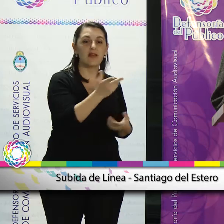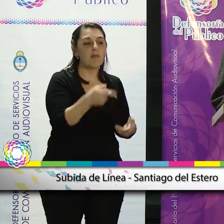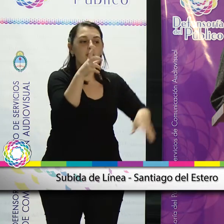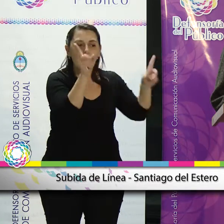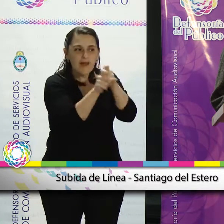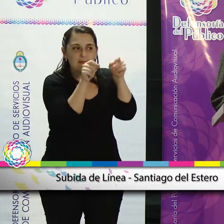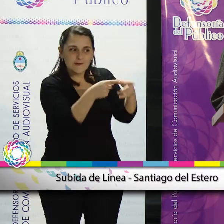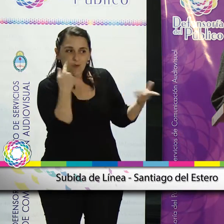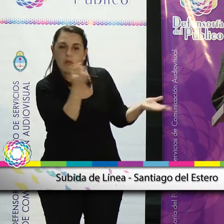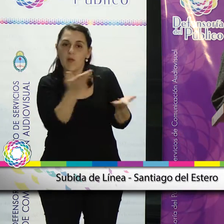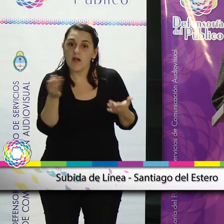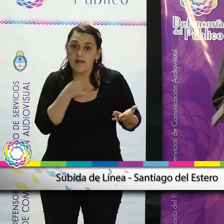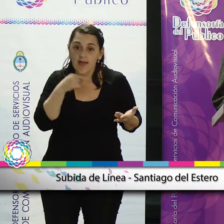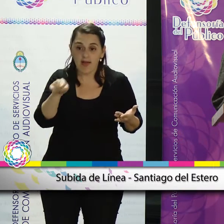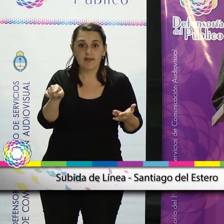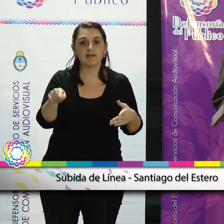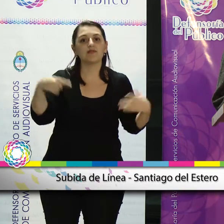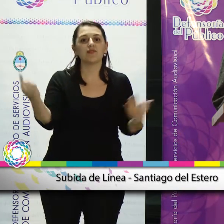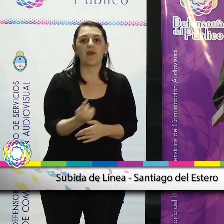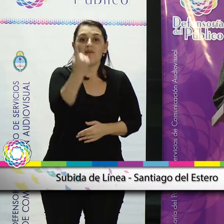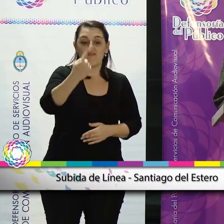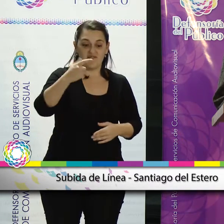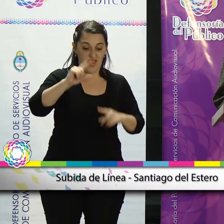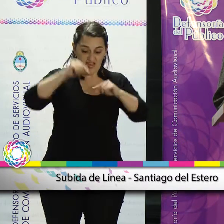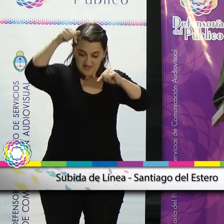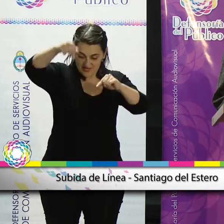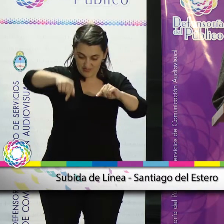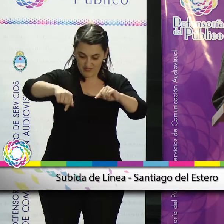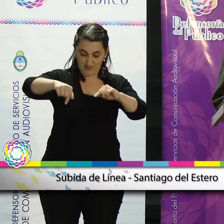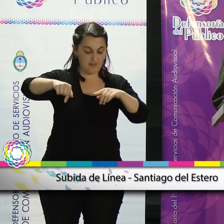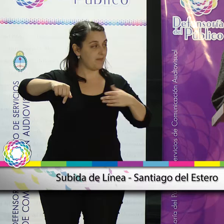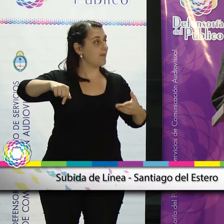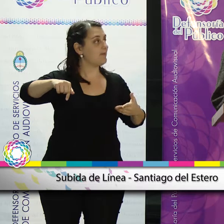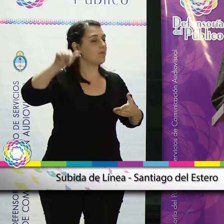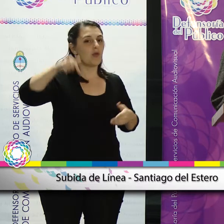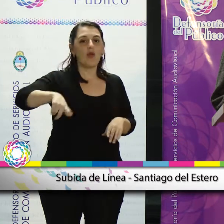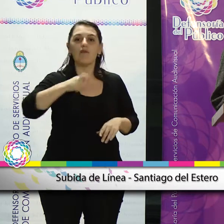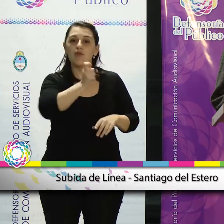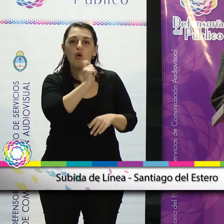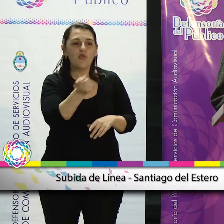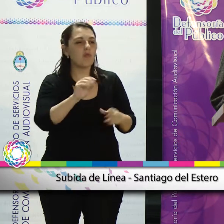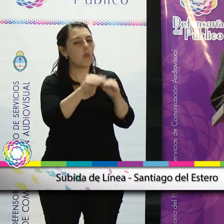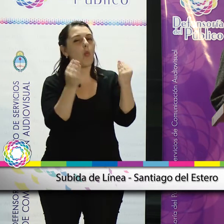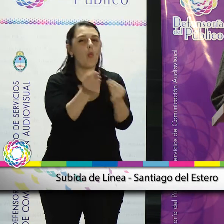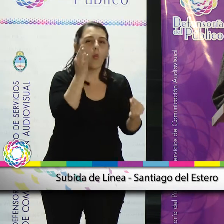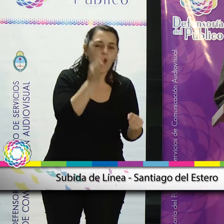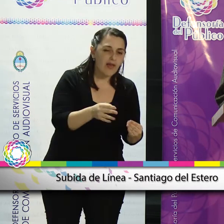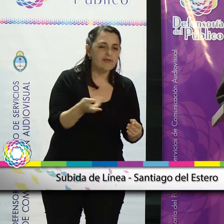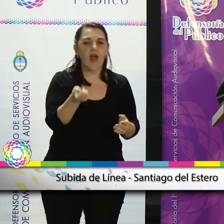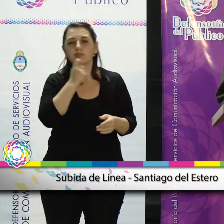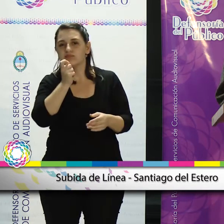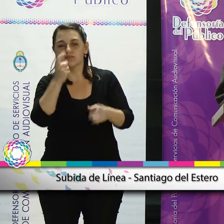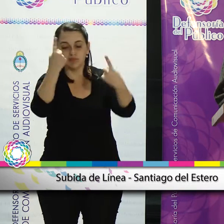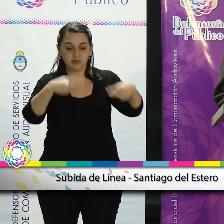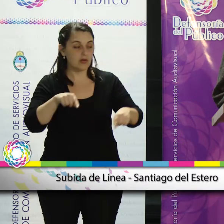problemática y desde ayer más hasta el día de la fecha tenemos alrededor de 40 notas y artículos publicados donde hacemos